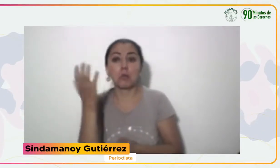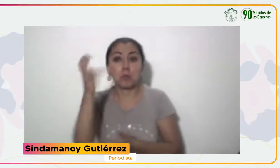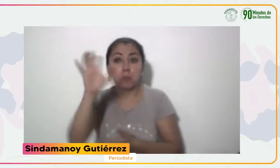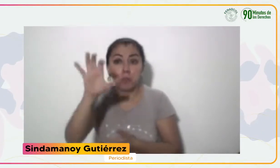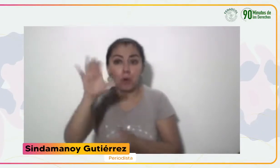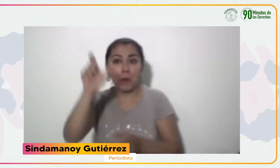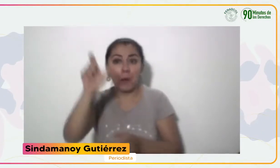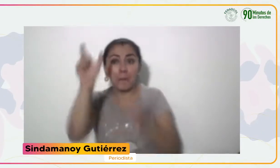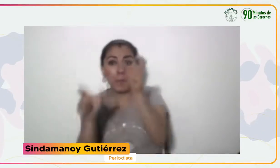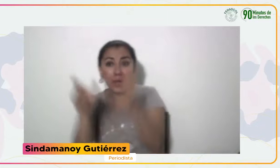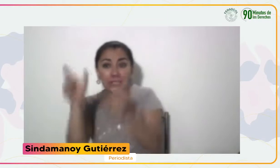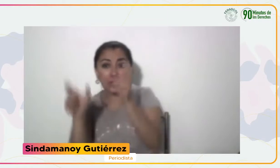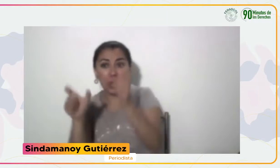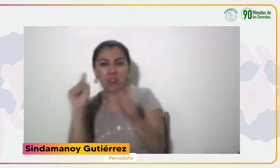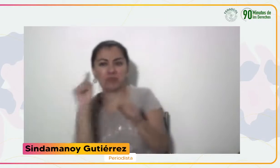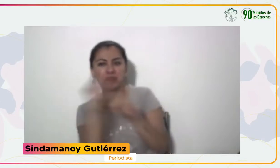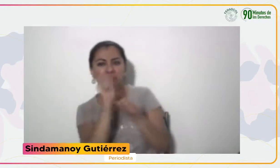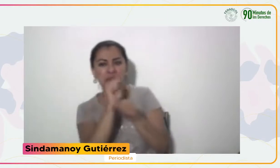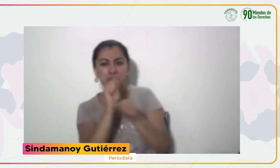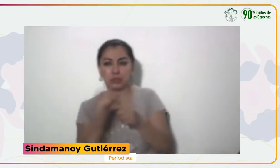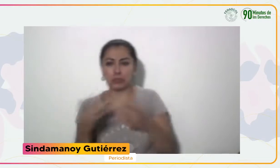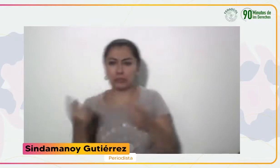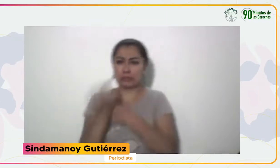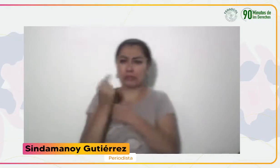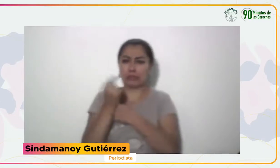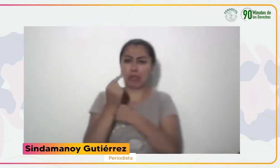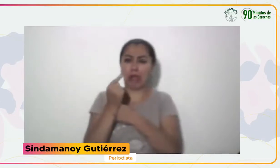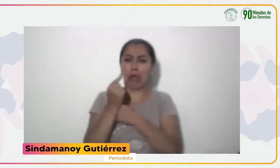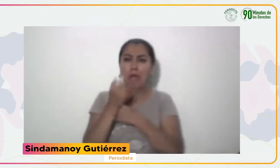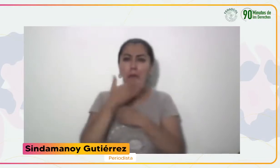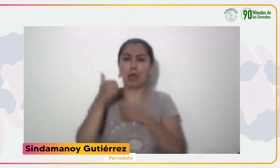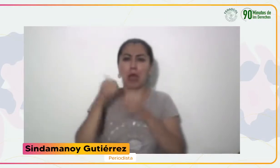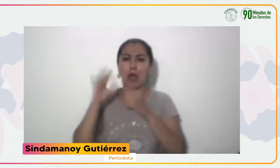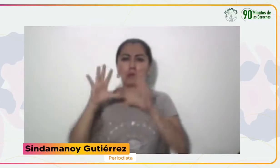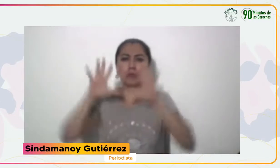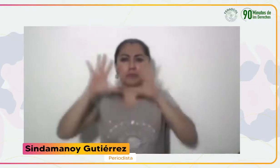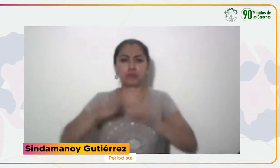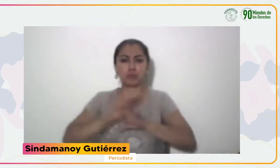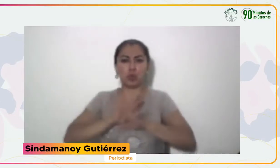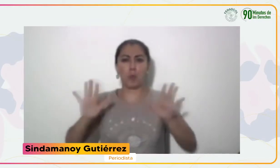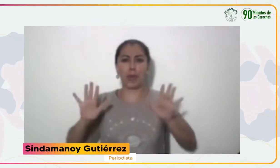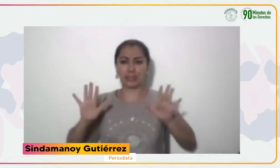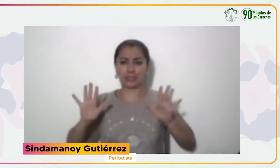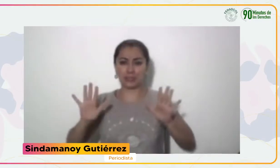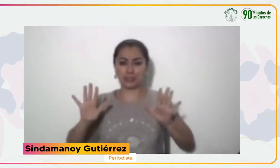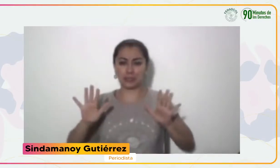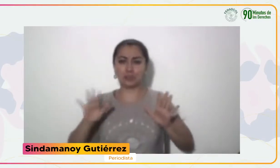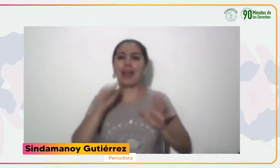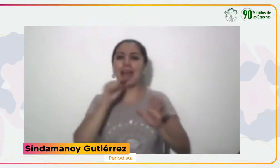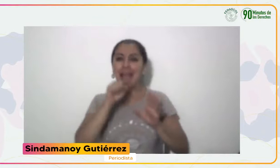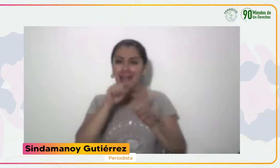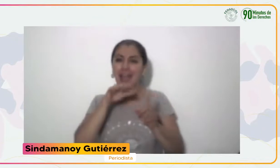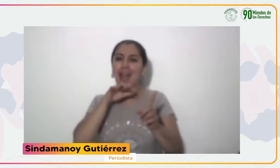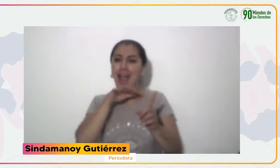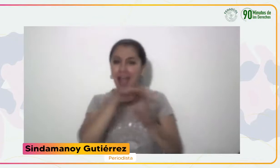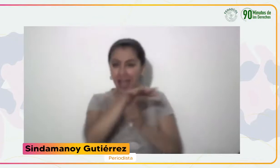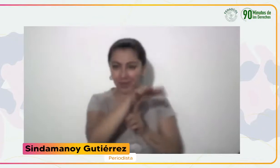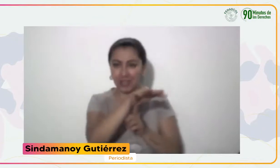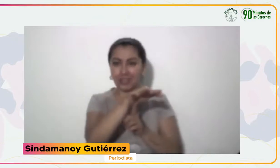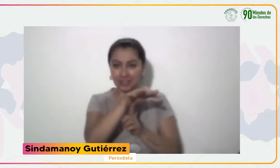mujer da su opinión como mujer. Y las personas la critican. Y dice, no más, no voy a continuar por